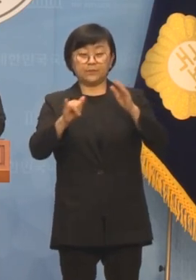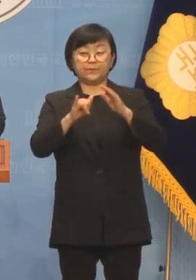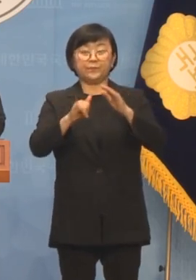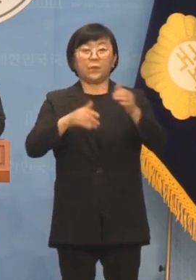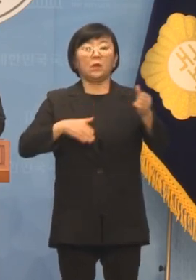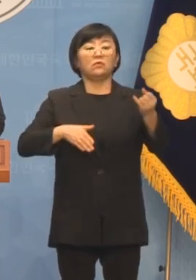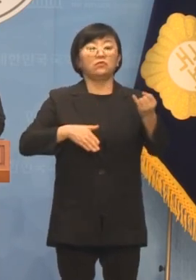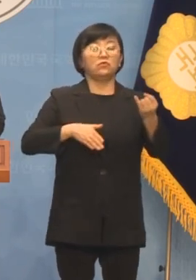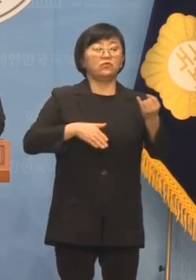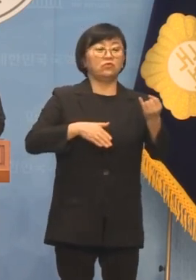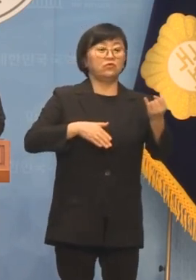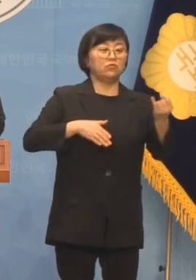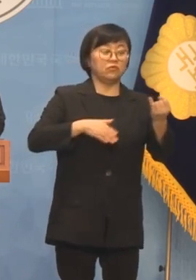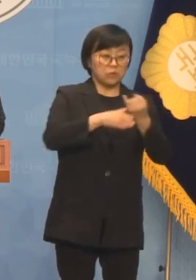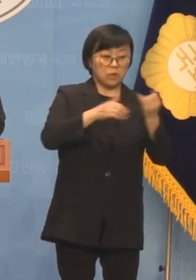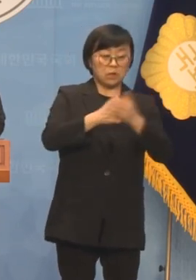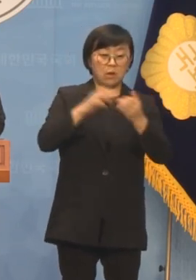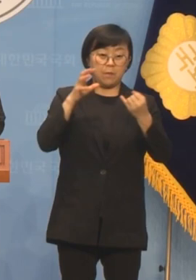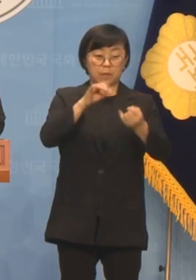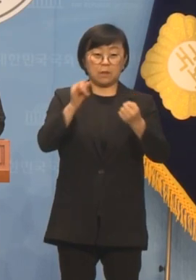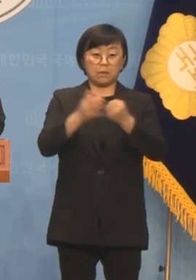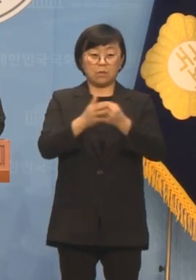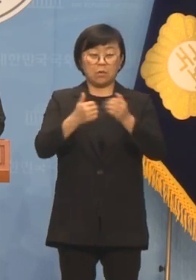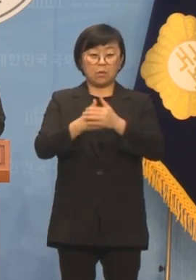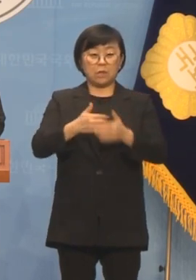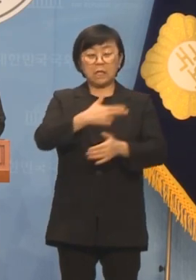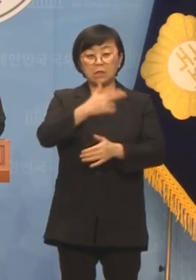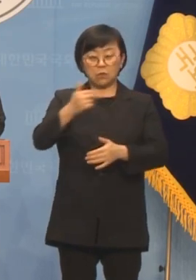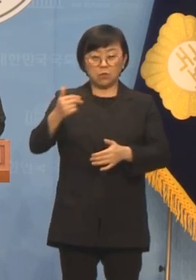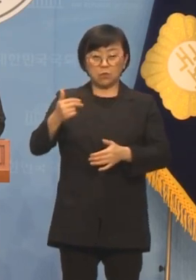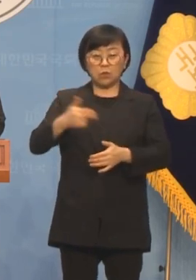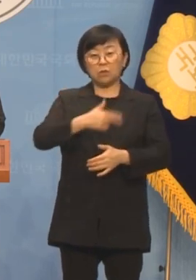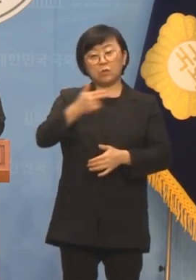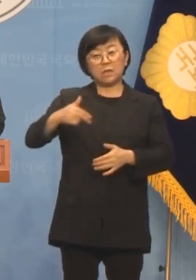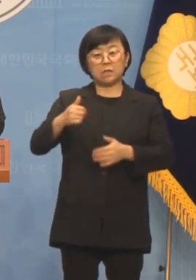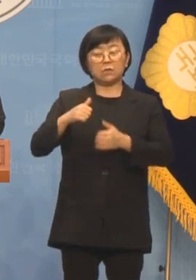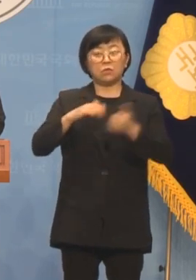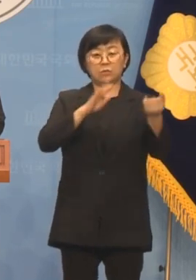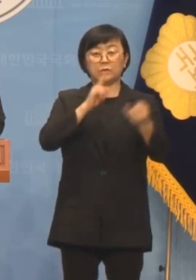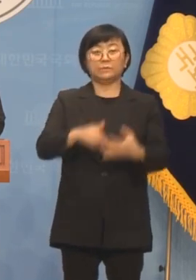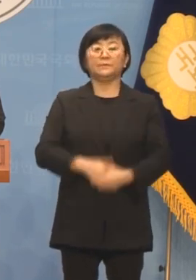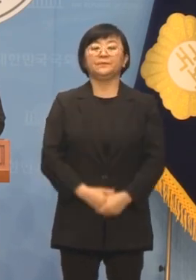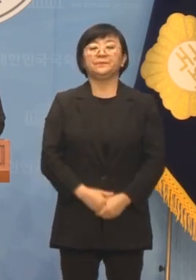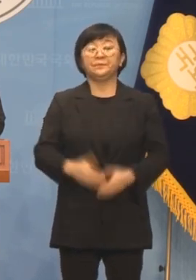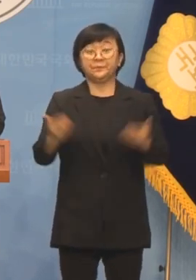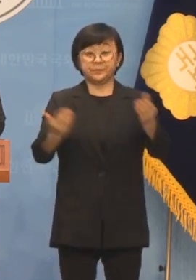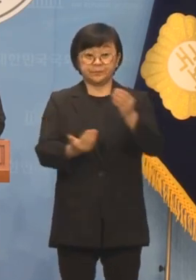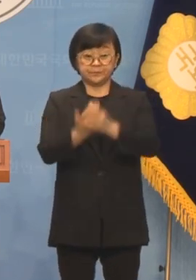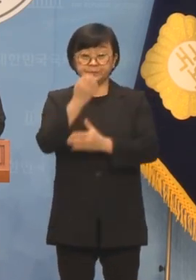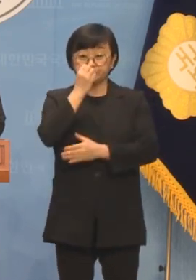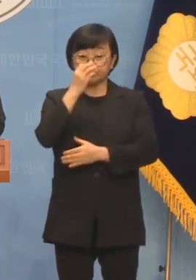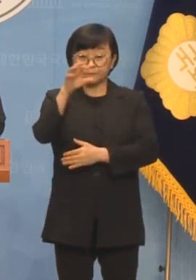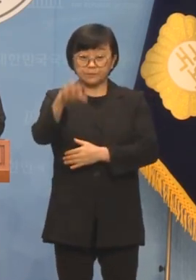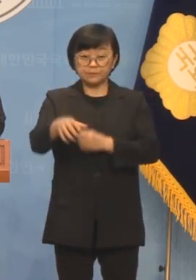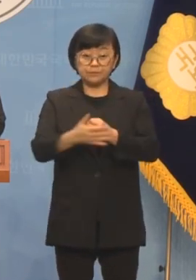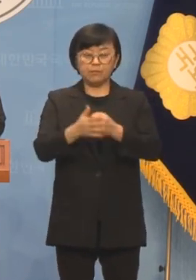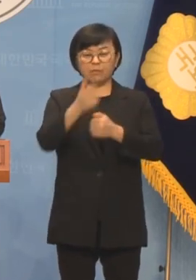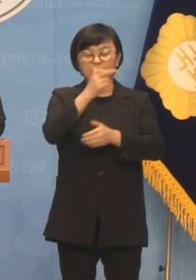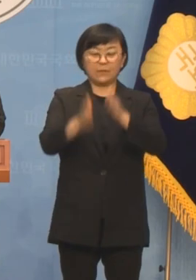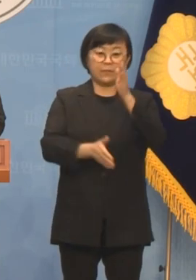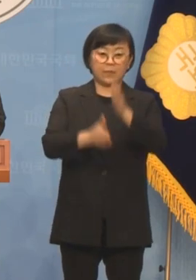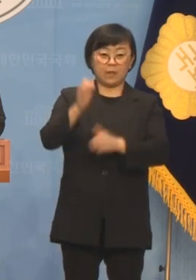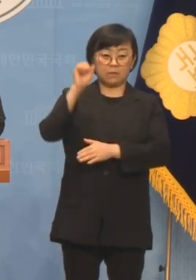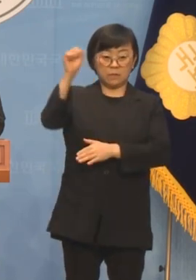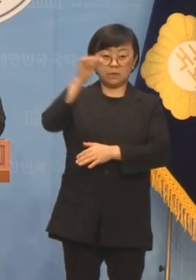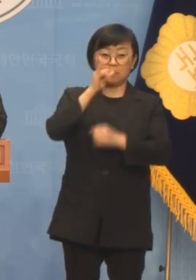가족을 죽이겠다는 협박까지 하고 난 뒤에 인도네시아로 돌려보냈다고 합니다. 이 사건으로 홍콩에서는 군 시위가